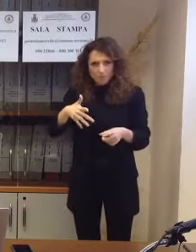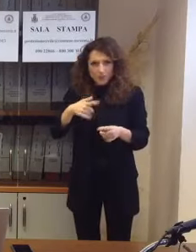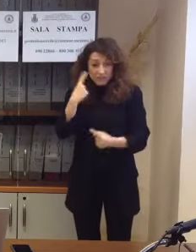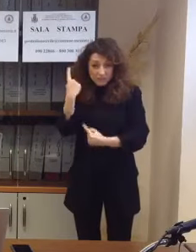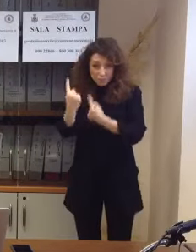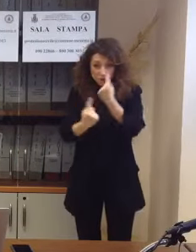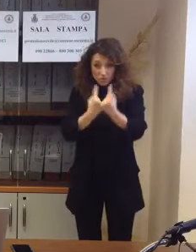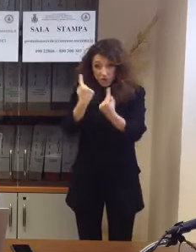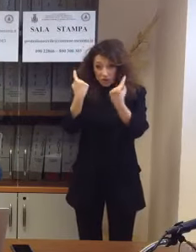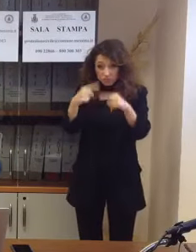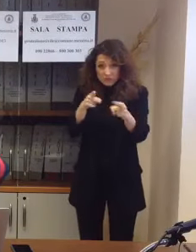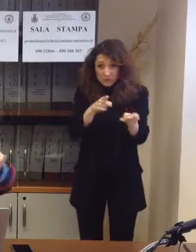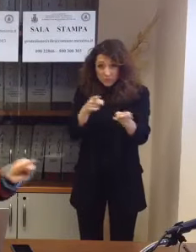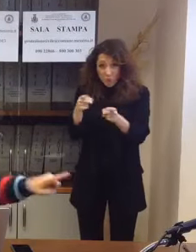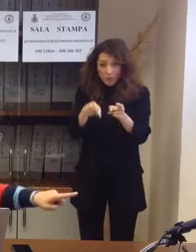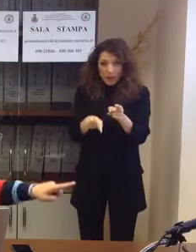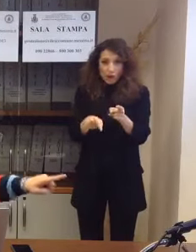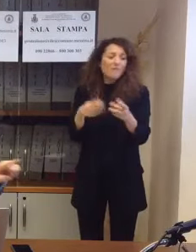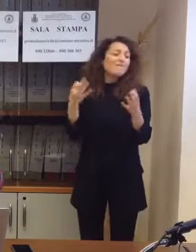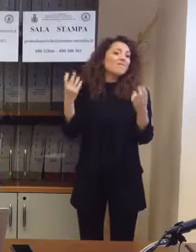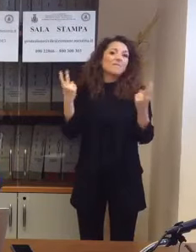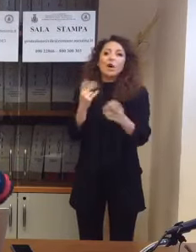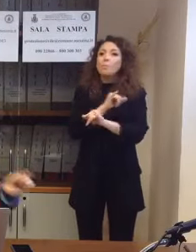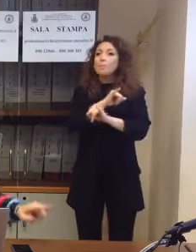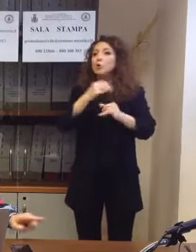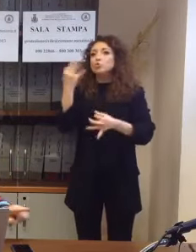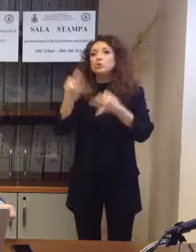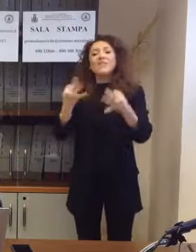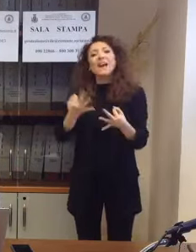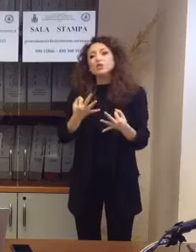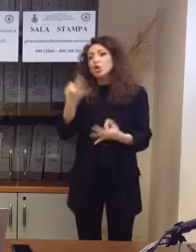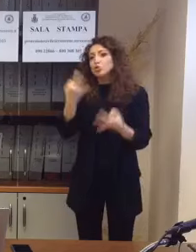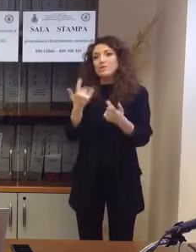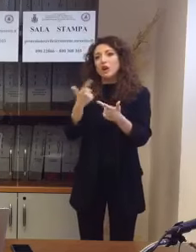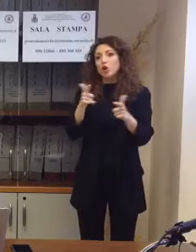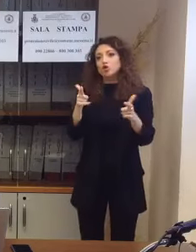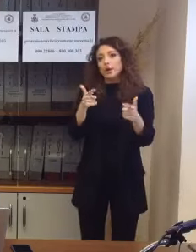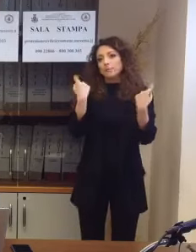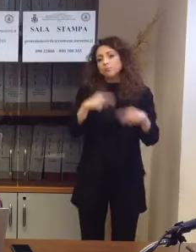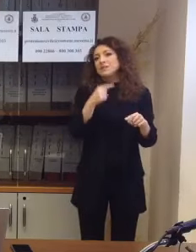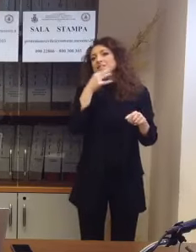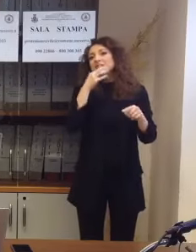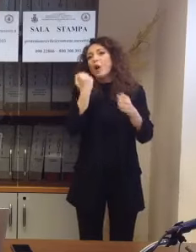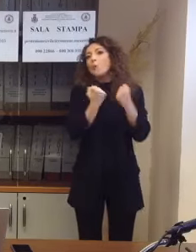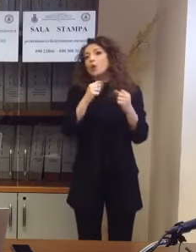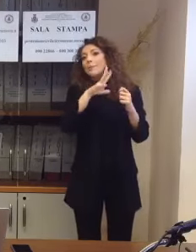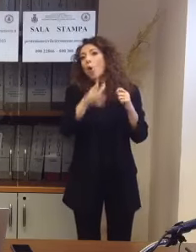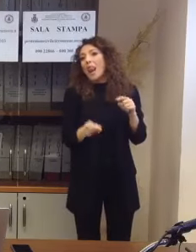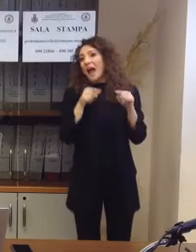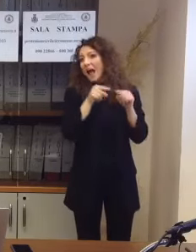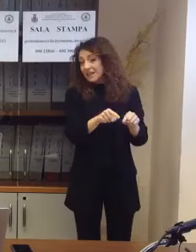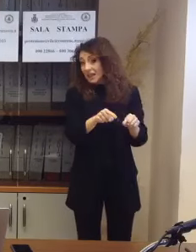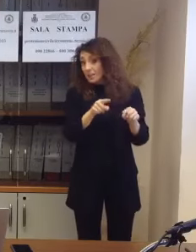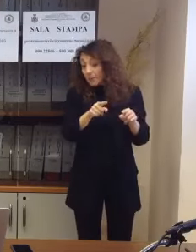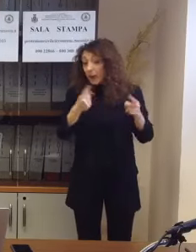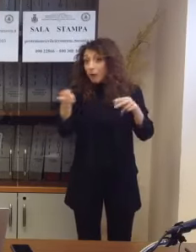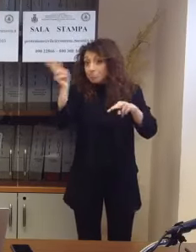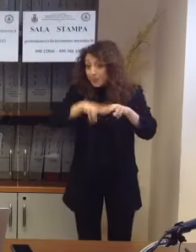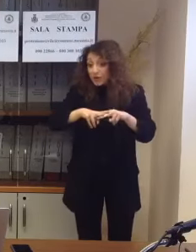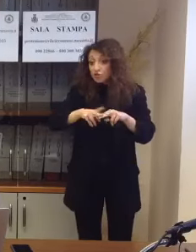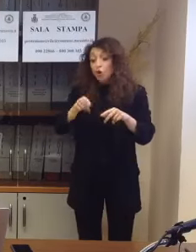momento non è mai giustificabile, perché questo in ogni caso significa essere ladri, ma farlo in questo momento